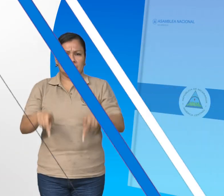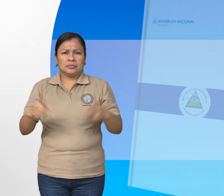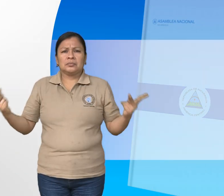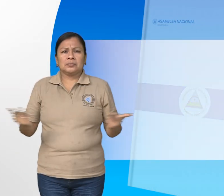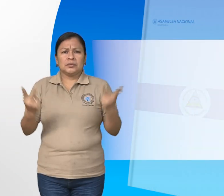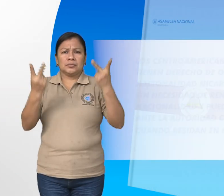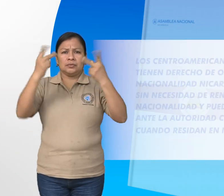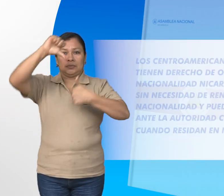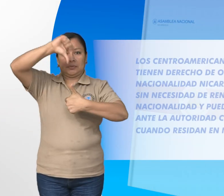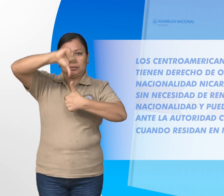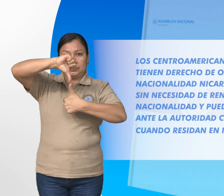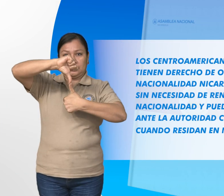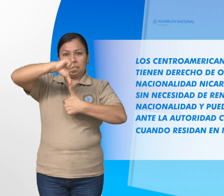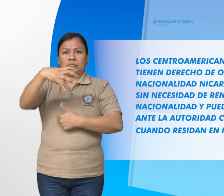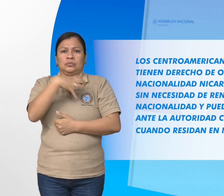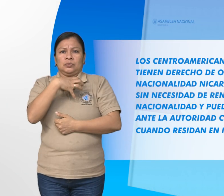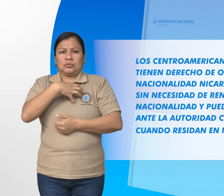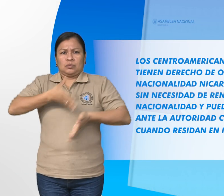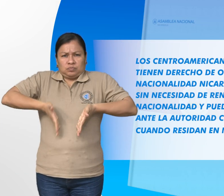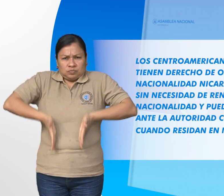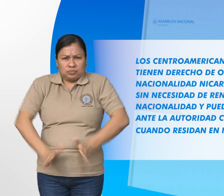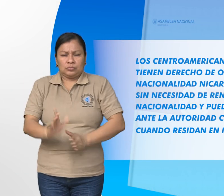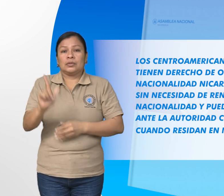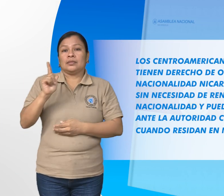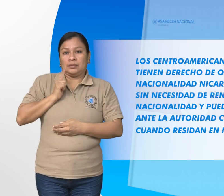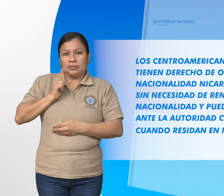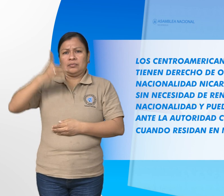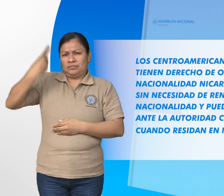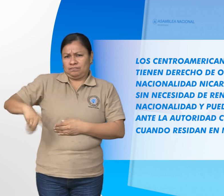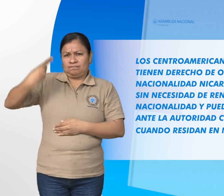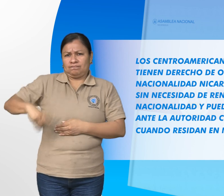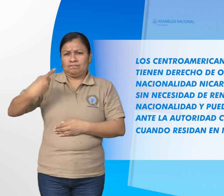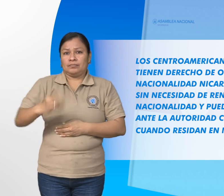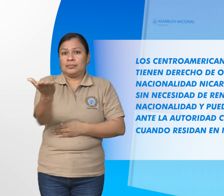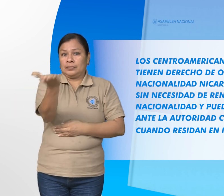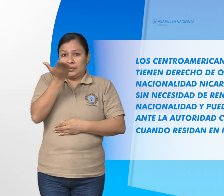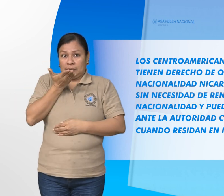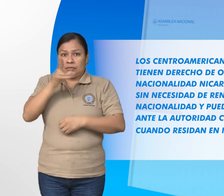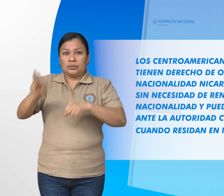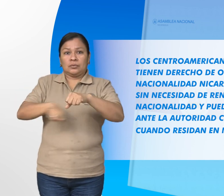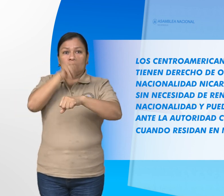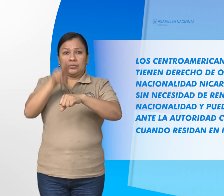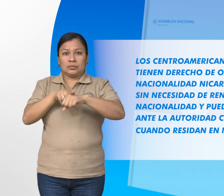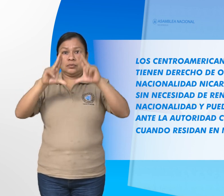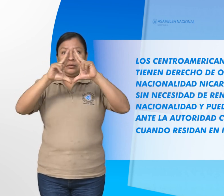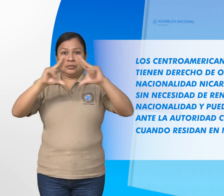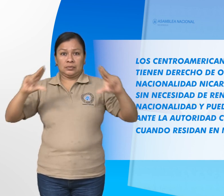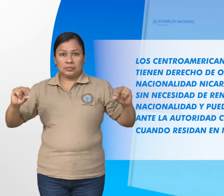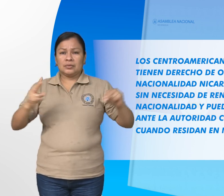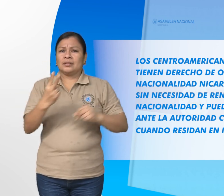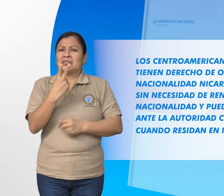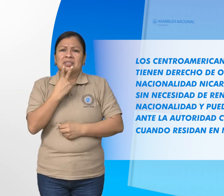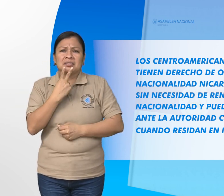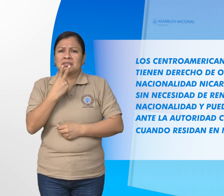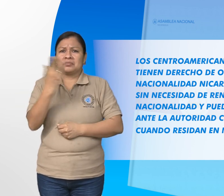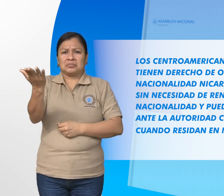de origen tienen derecho de optar a la nacionalidad nicaragüense, sin necesidad de renunciar a su nacionalidad, y